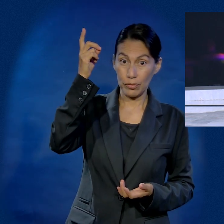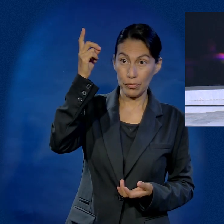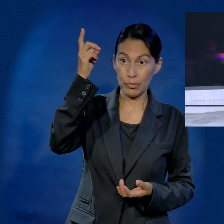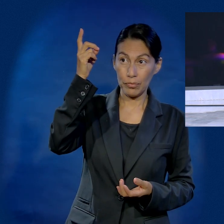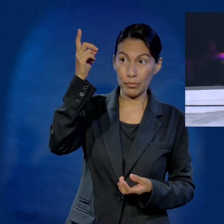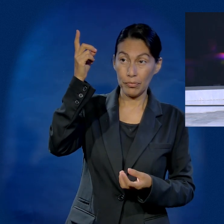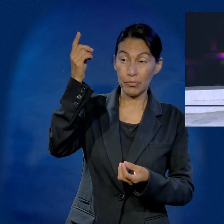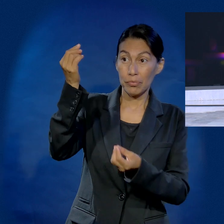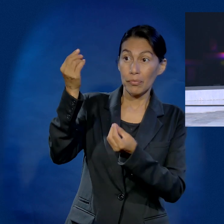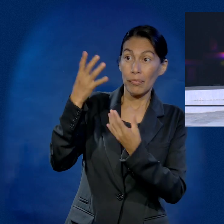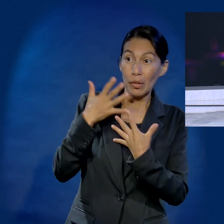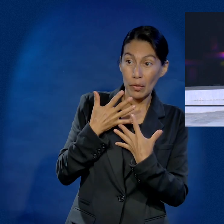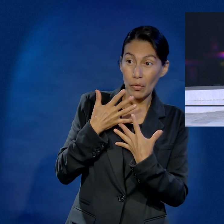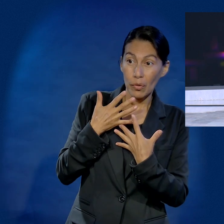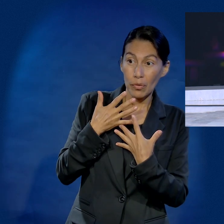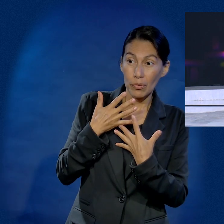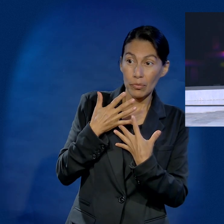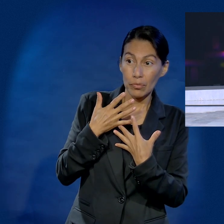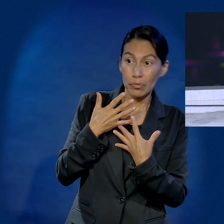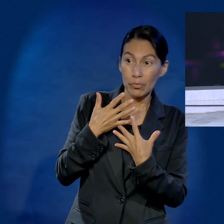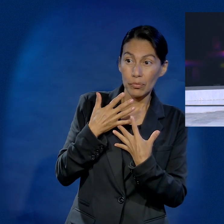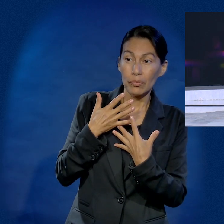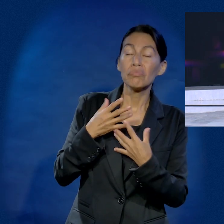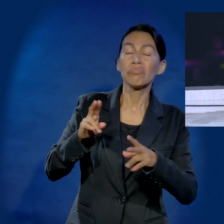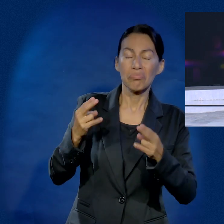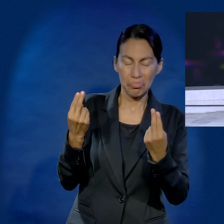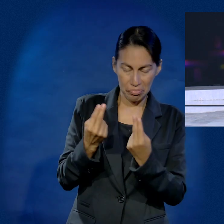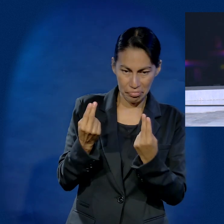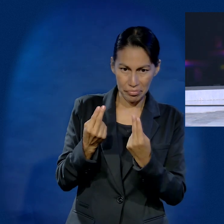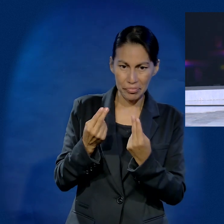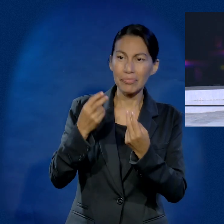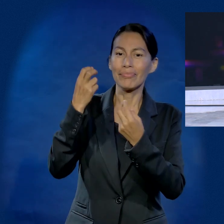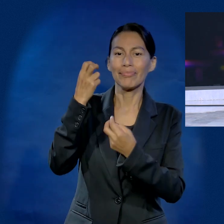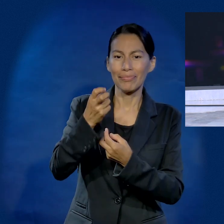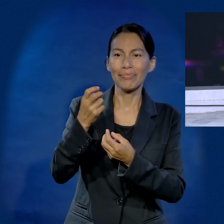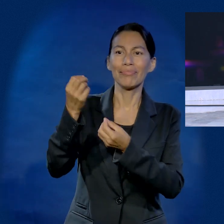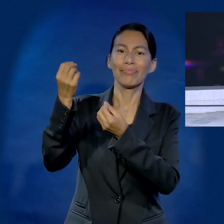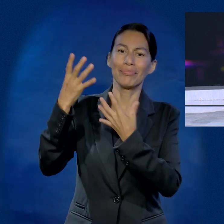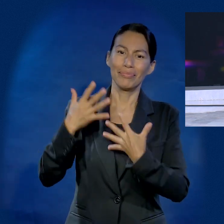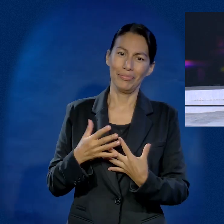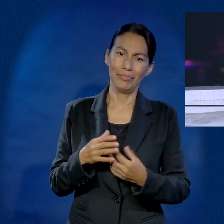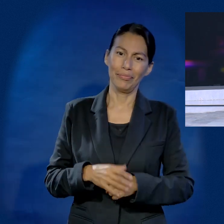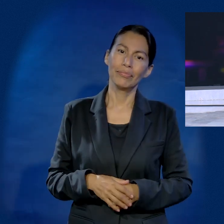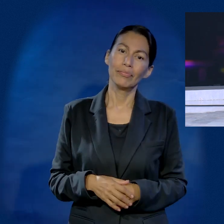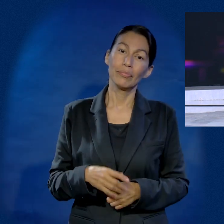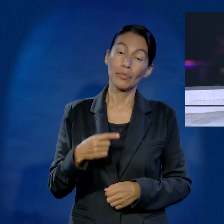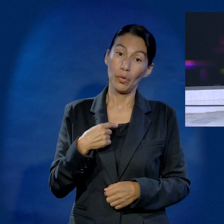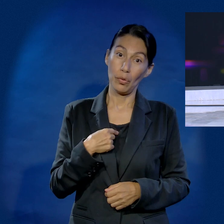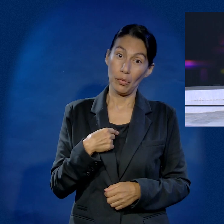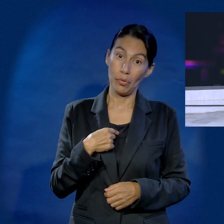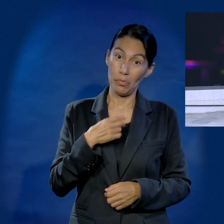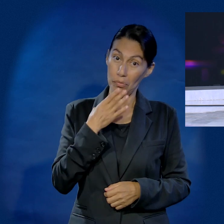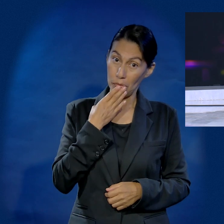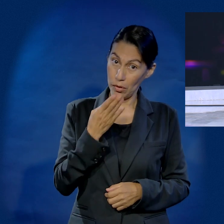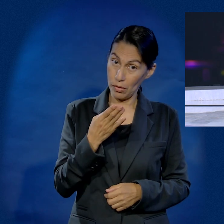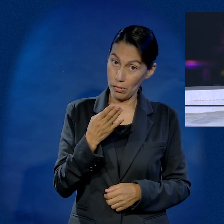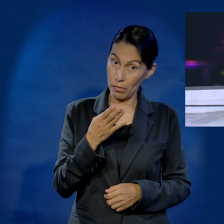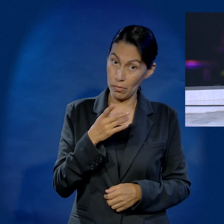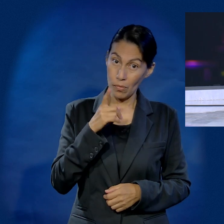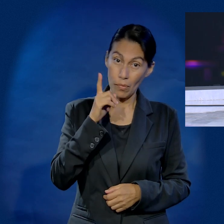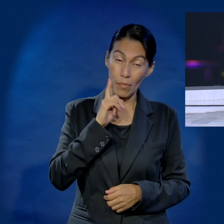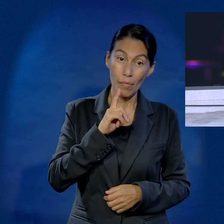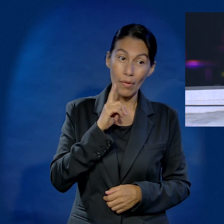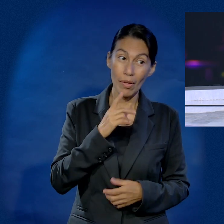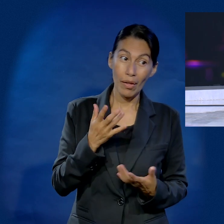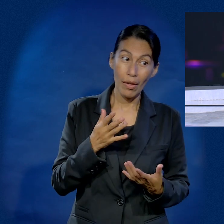Así que Dios no me dio lo que no necesitaba, sino al contrario. Yo no fui